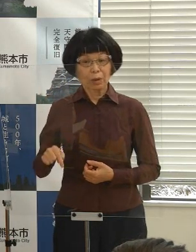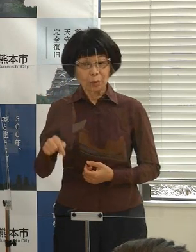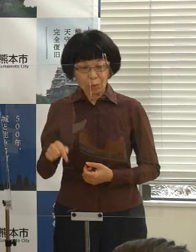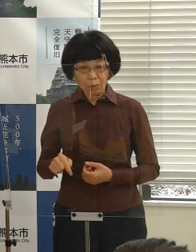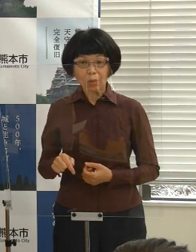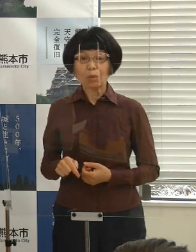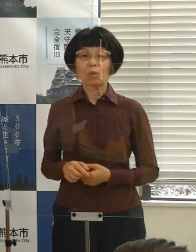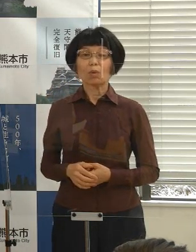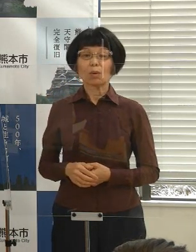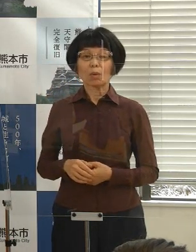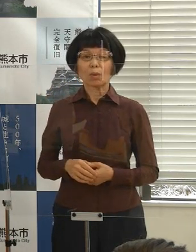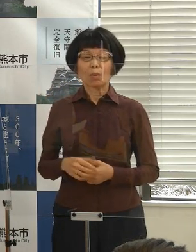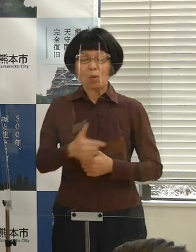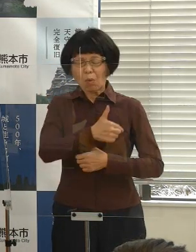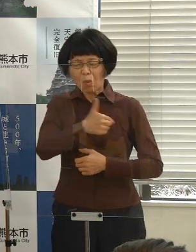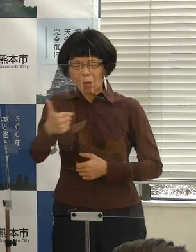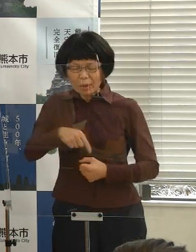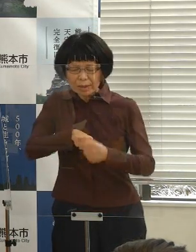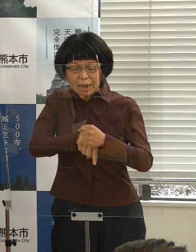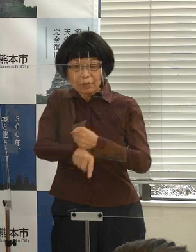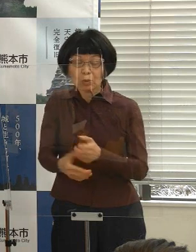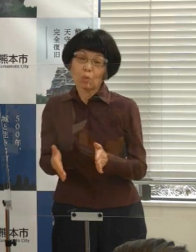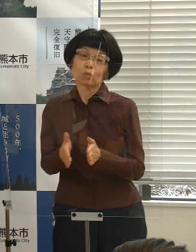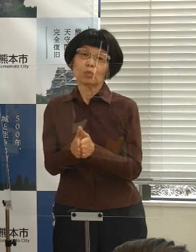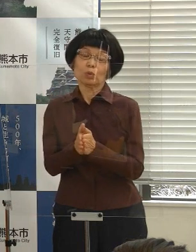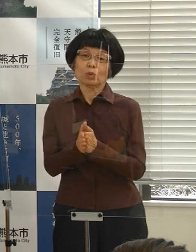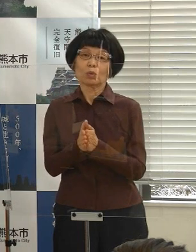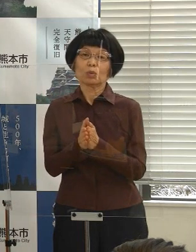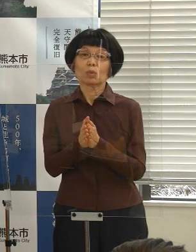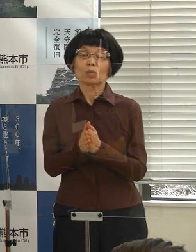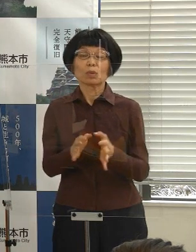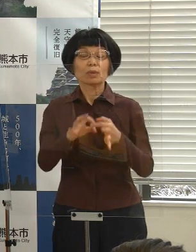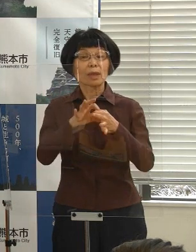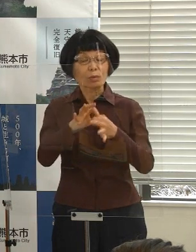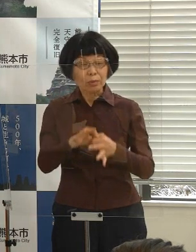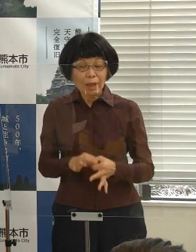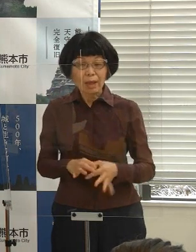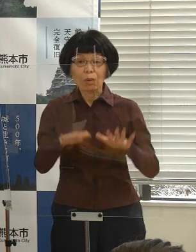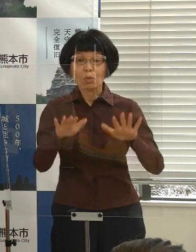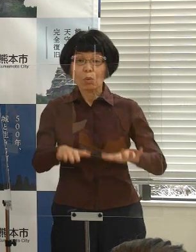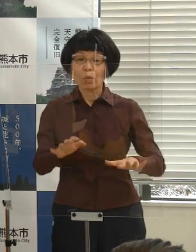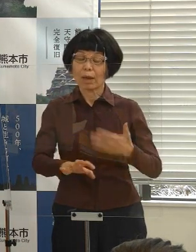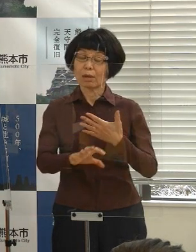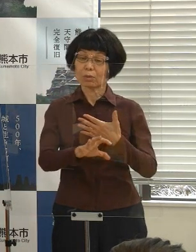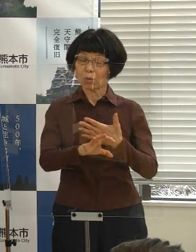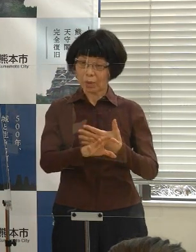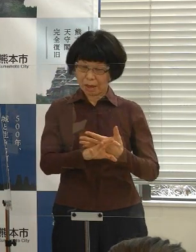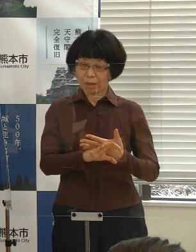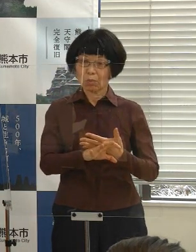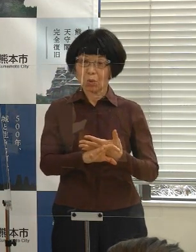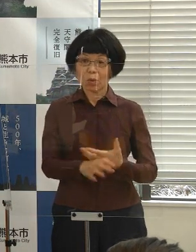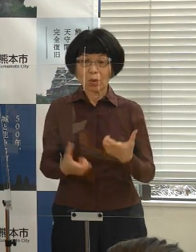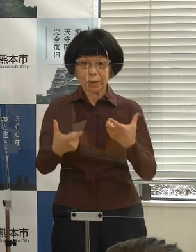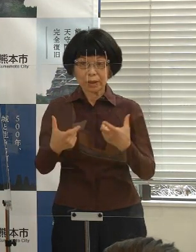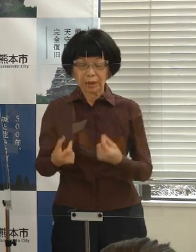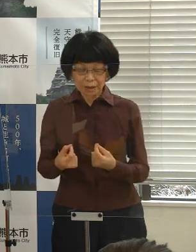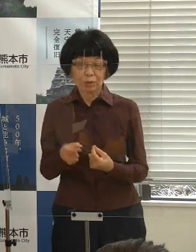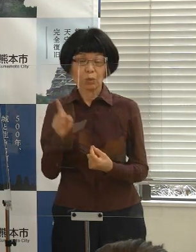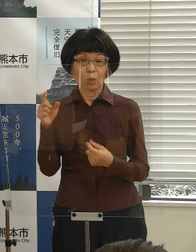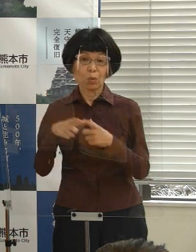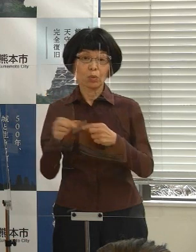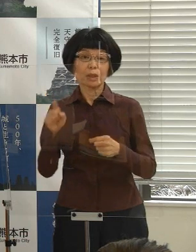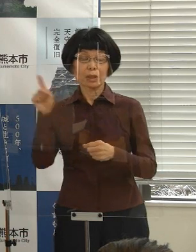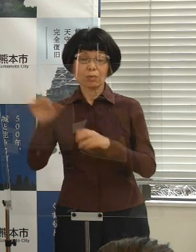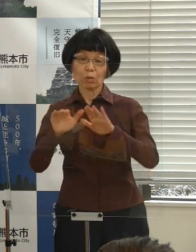というですね、ことをですね、やはり今回の、まあ、この事例もそうなんですけれども、十分に受け止めていただきたいというふうに思います